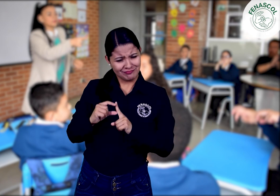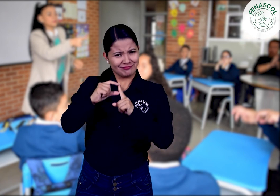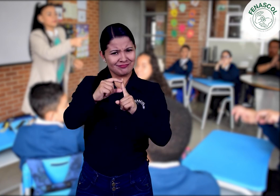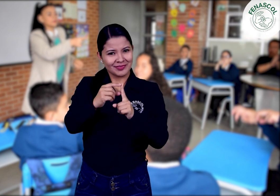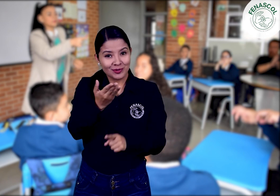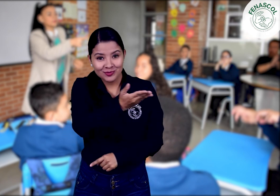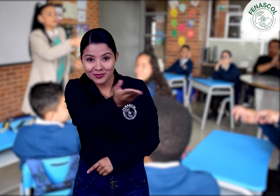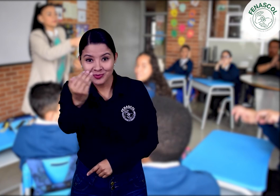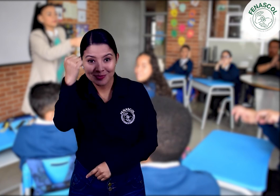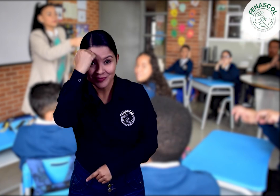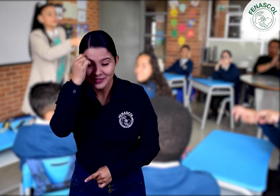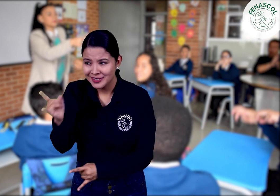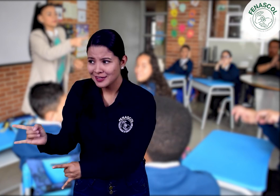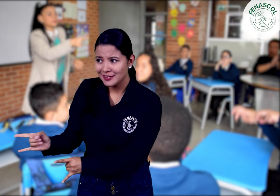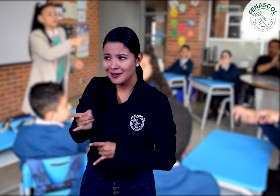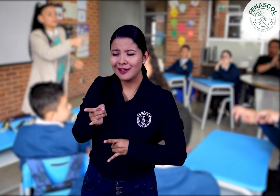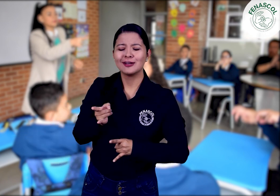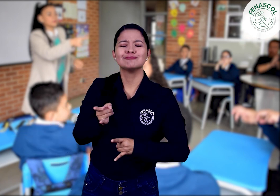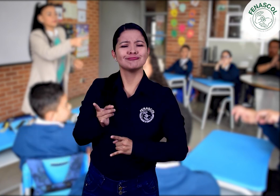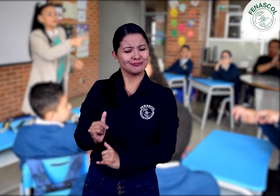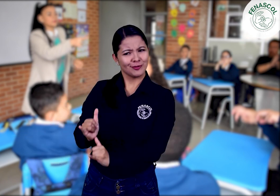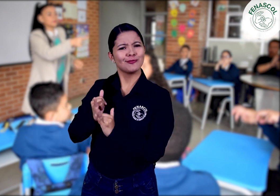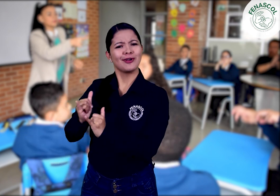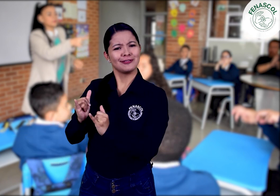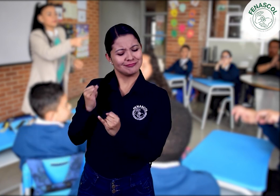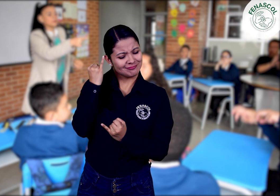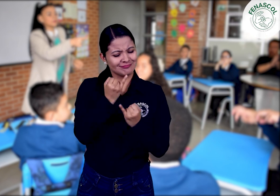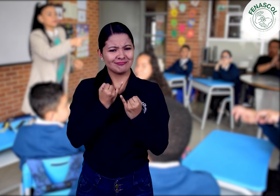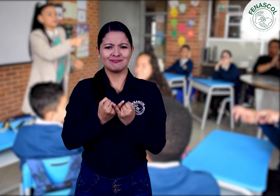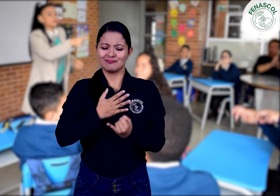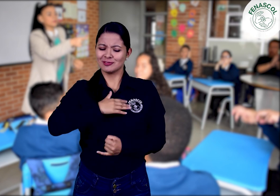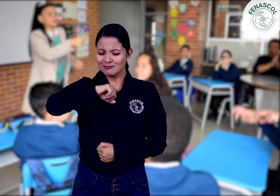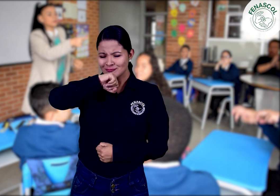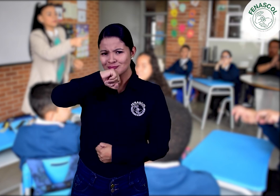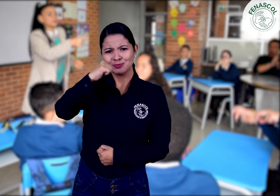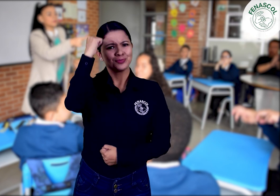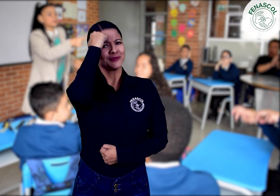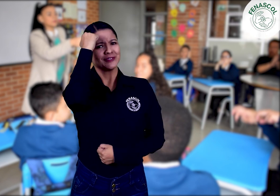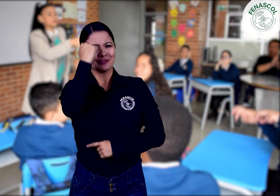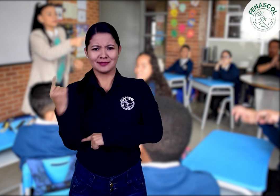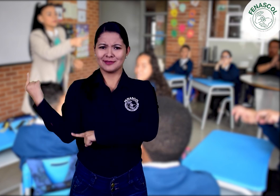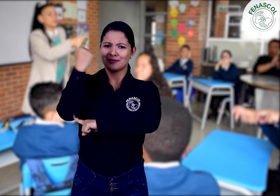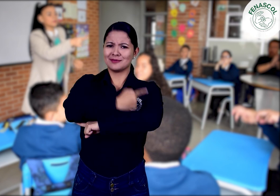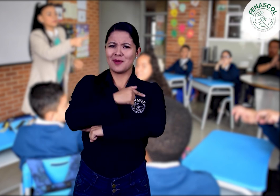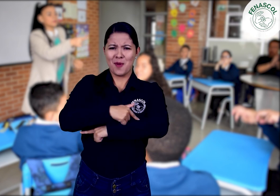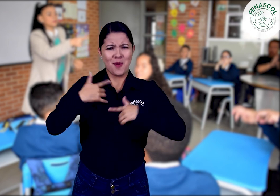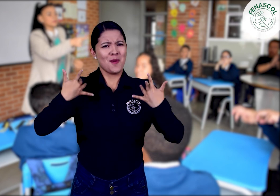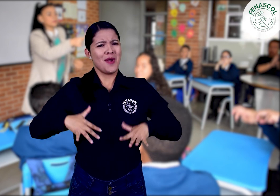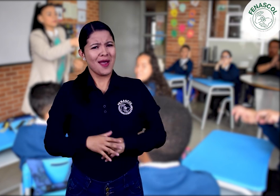qué palabras tan inspiradoras para ustedes los que se identifican y aman la profesión de ser maestros